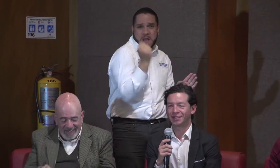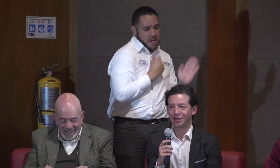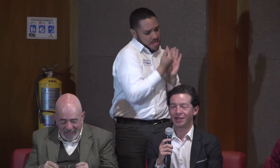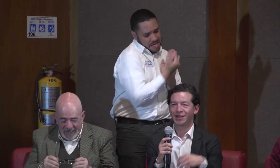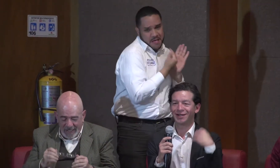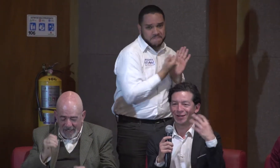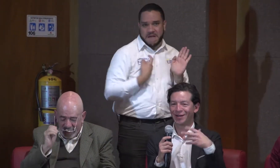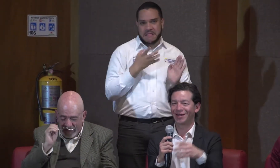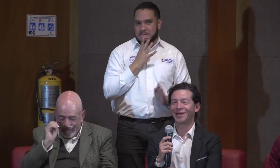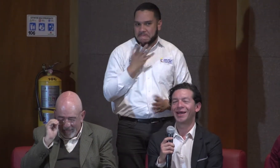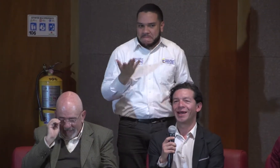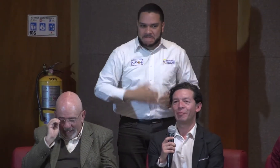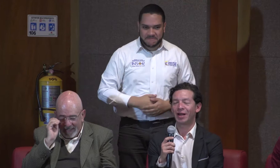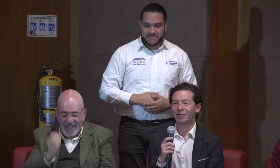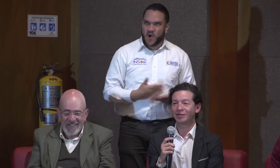cabeza en